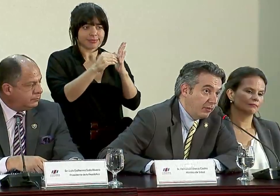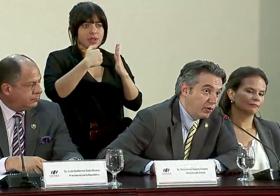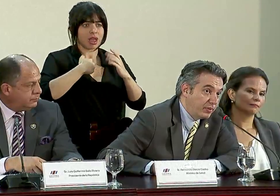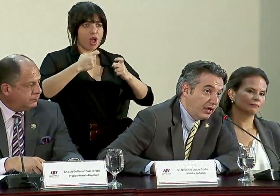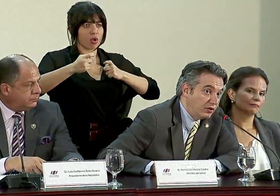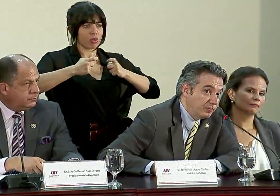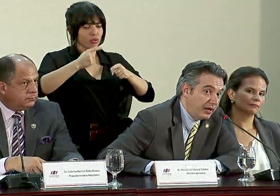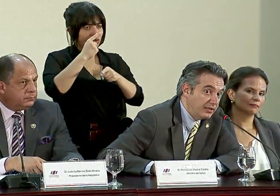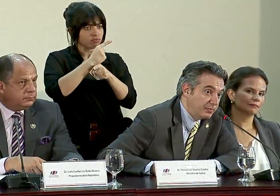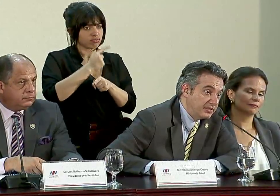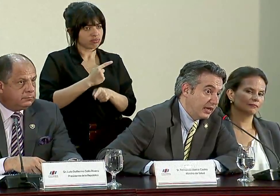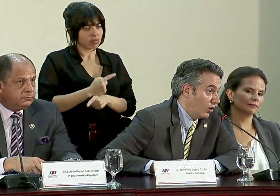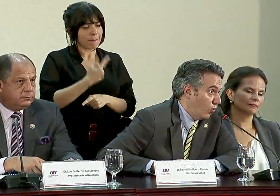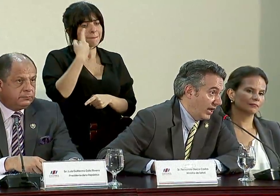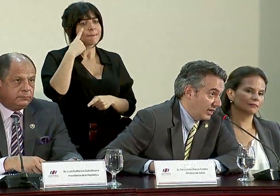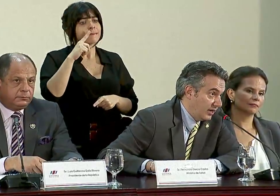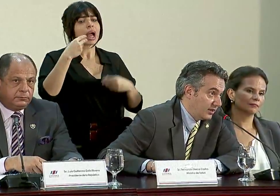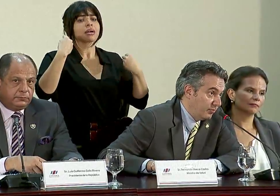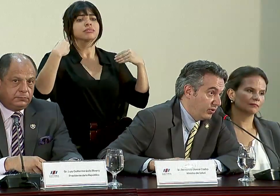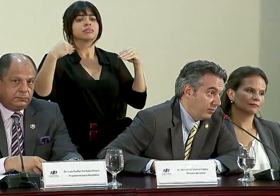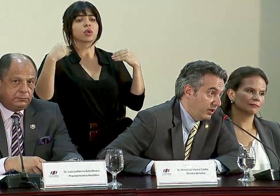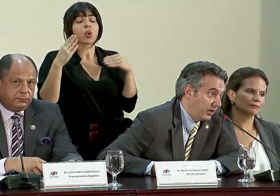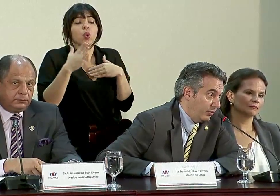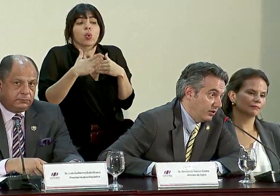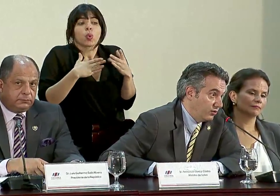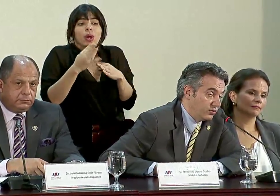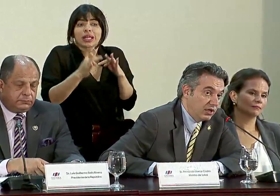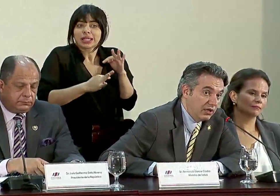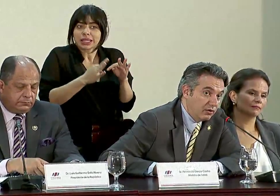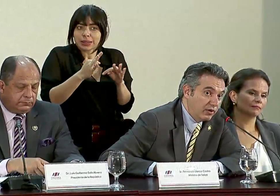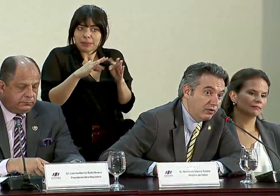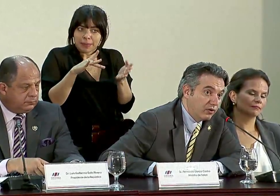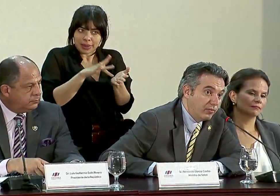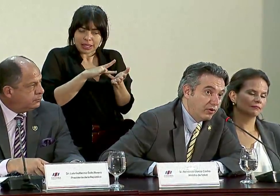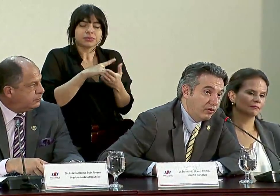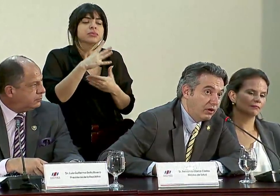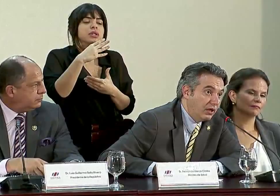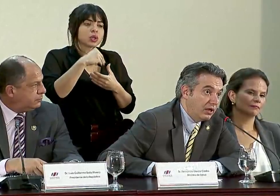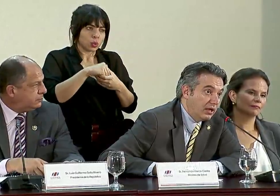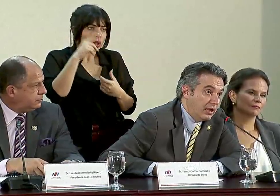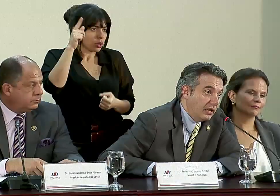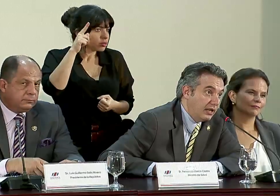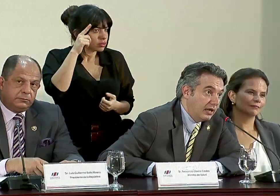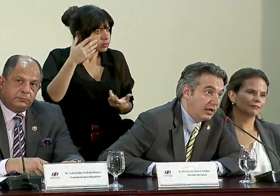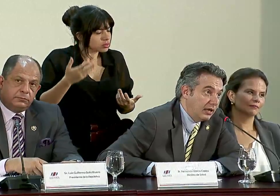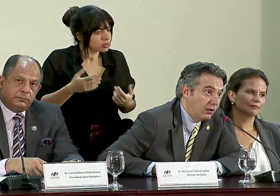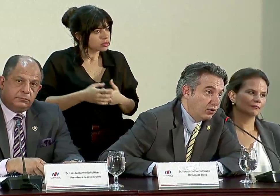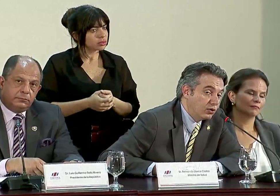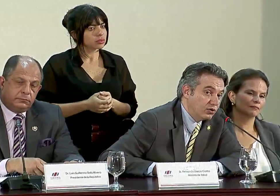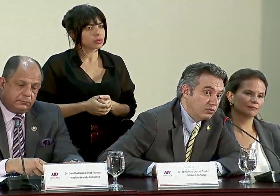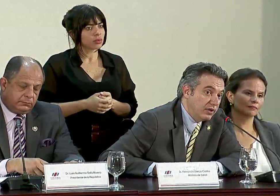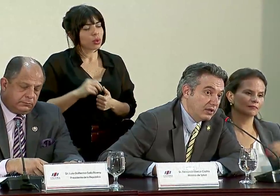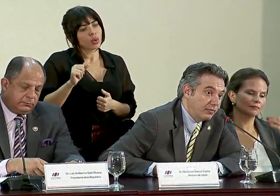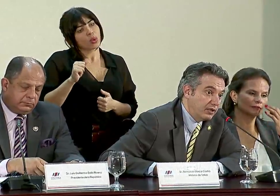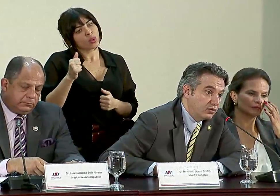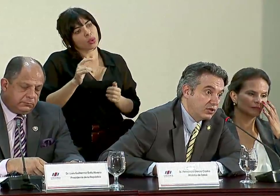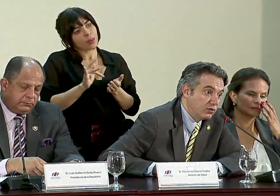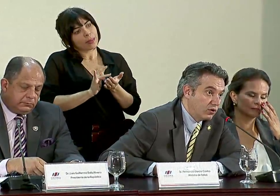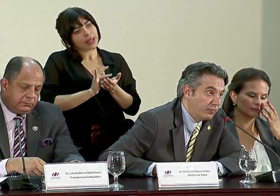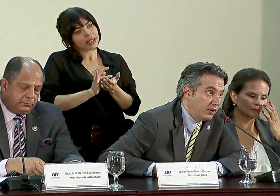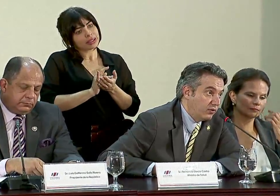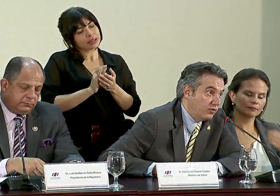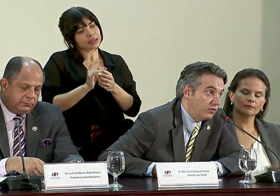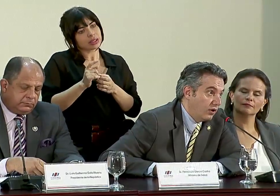controles apropiados para dispensar cualquier tipo de medicamentos, incluido, cómo no, otros